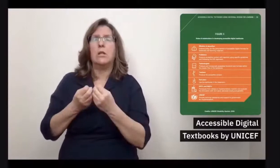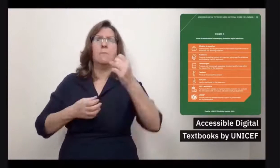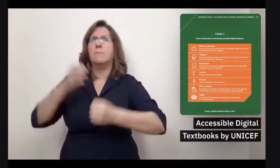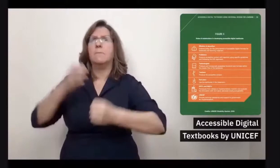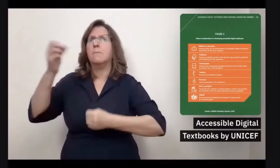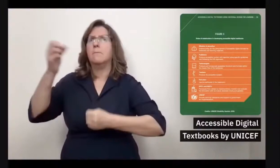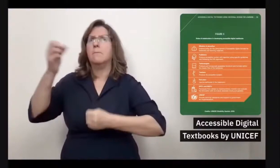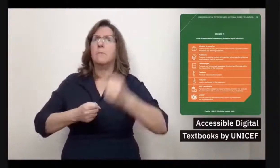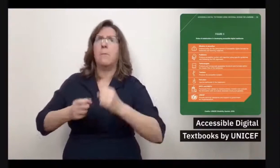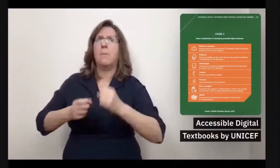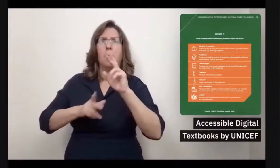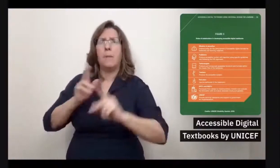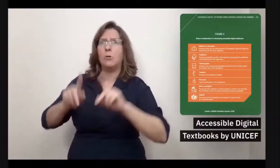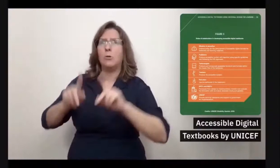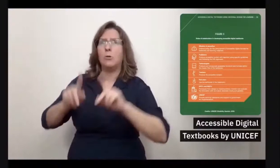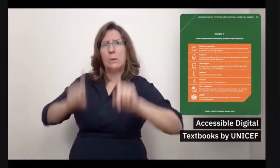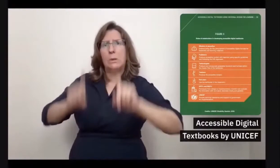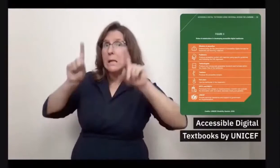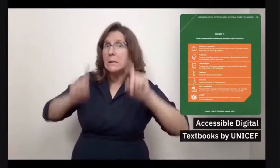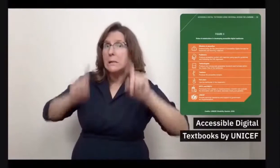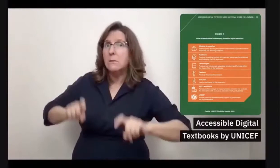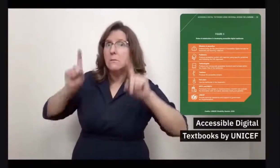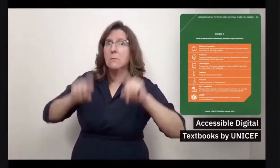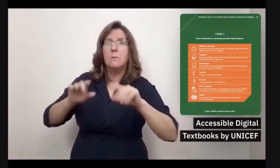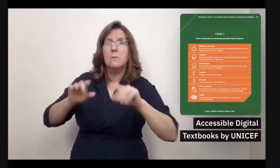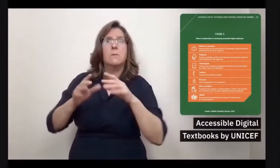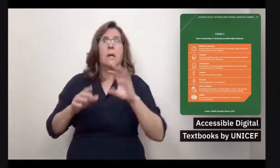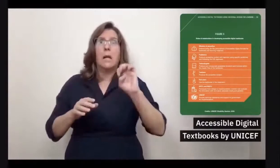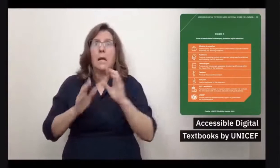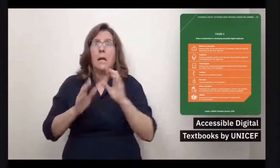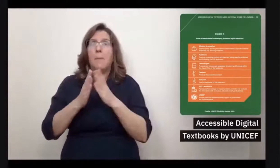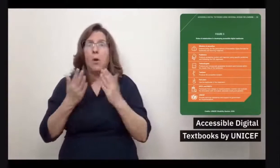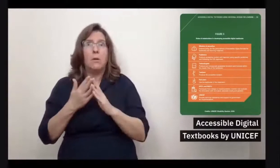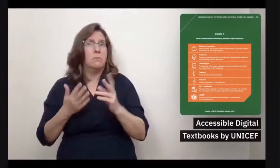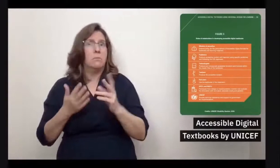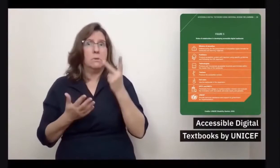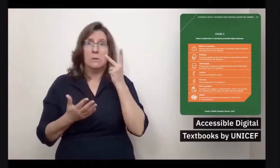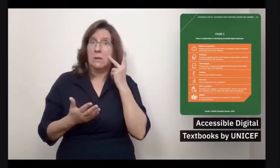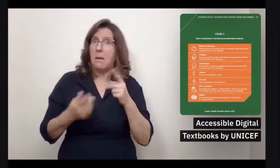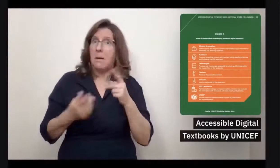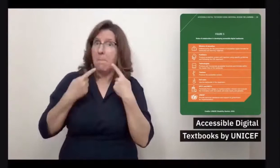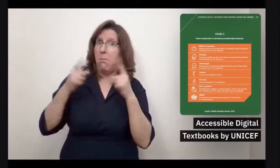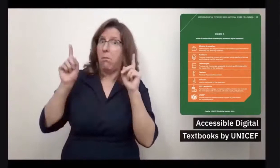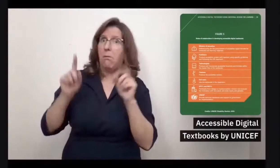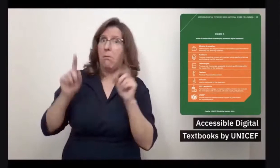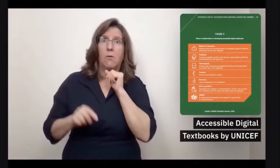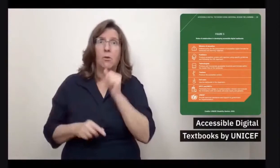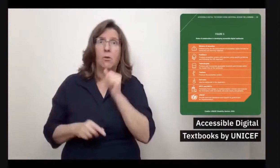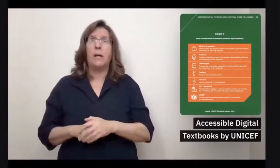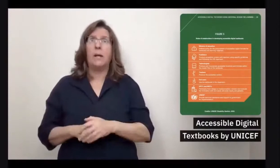Quisiera elogiar estos esfuerzos para la educación abierta.